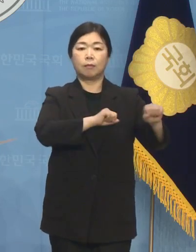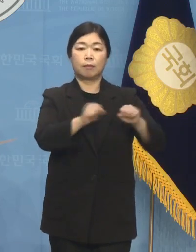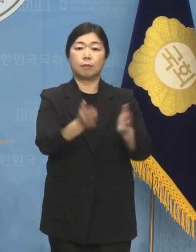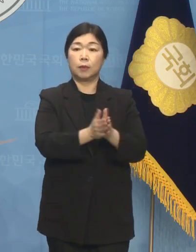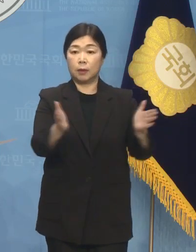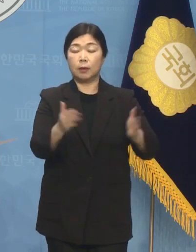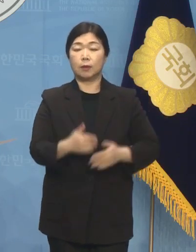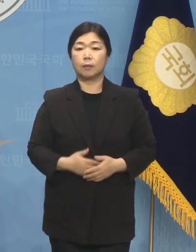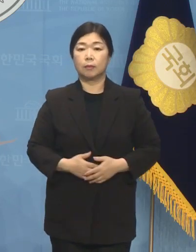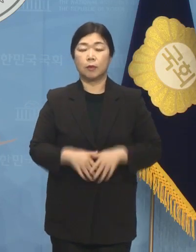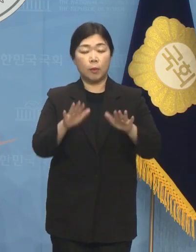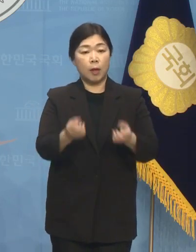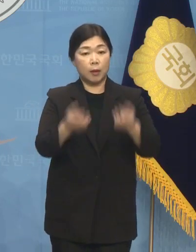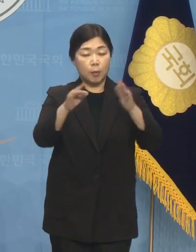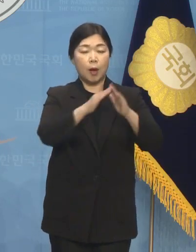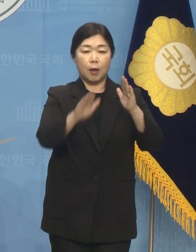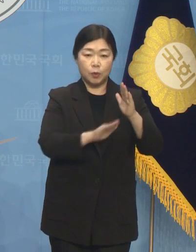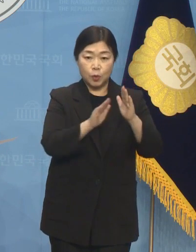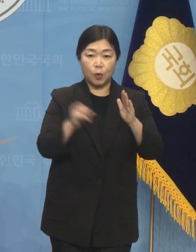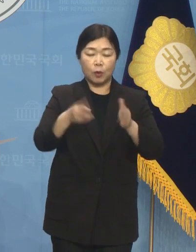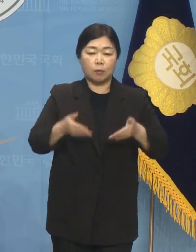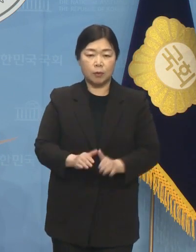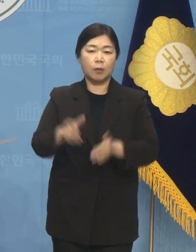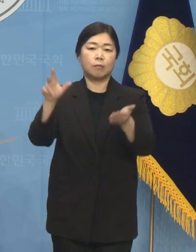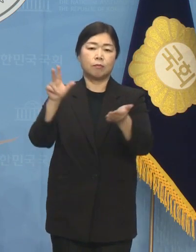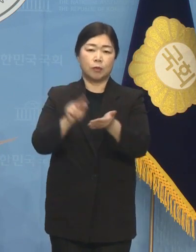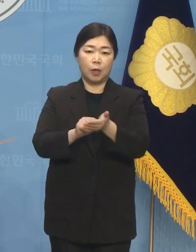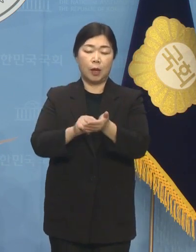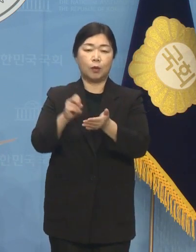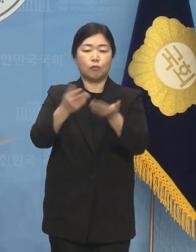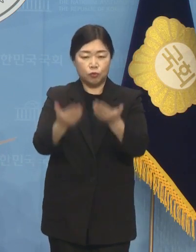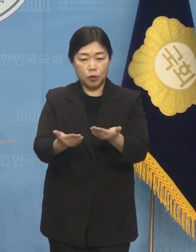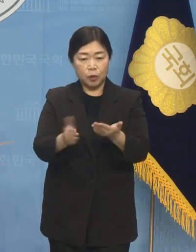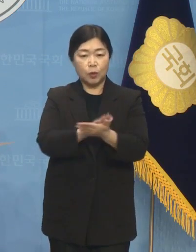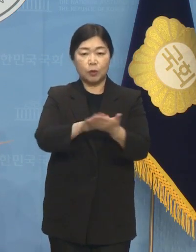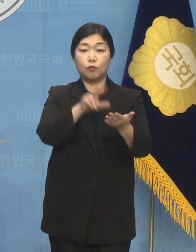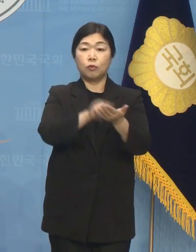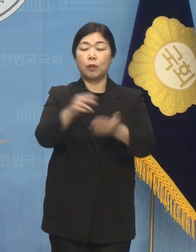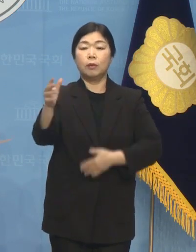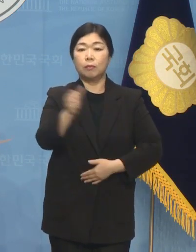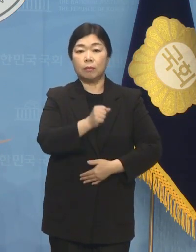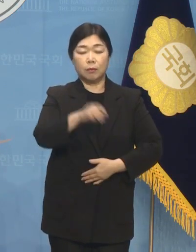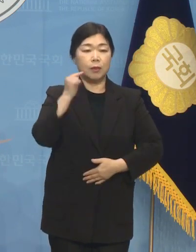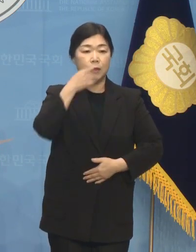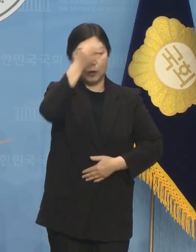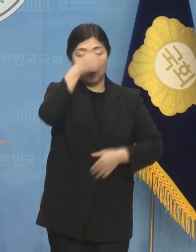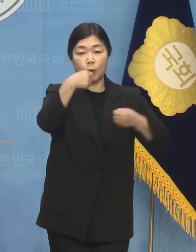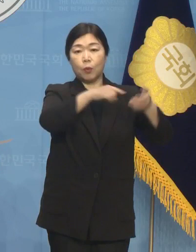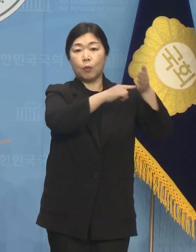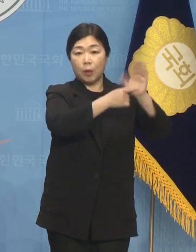예정입니다. 이번 행사는 가족, 저출생, 쉼, 놀이를 주제로 예술 공연과